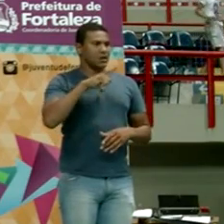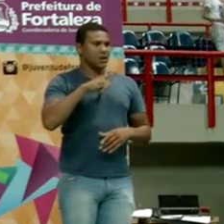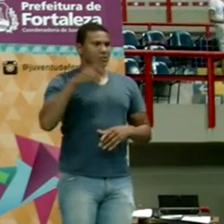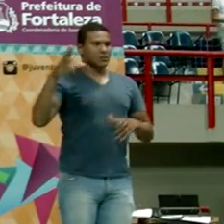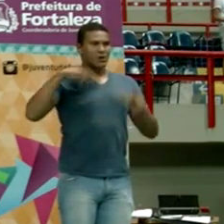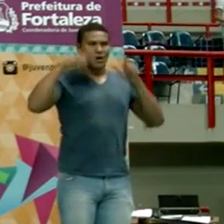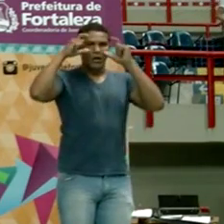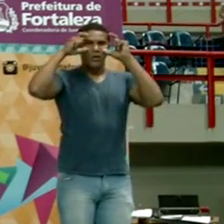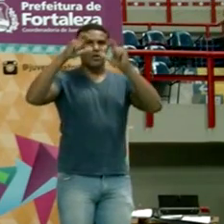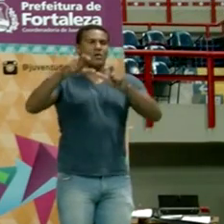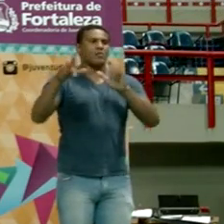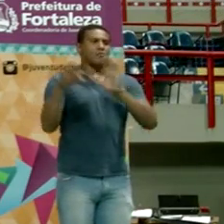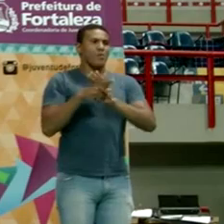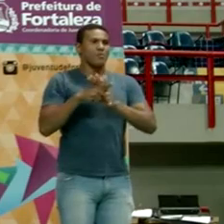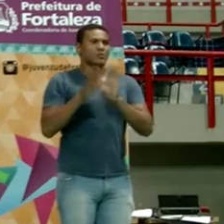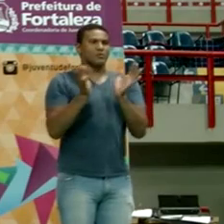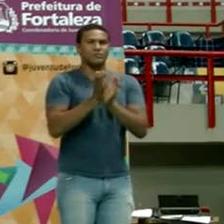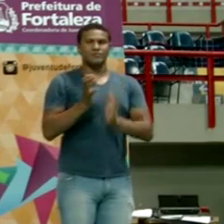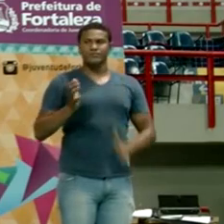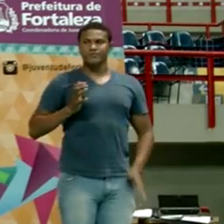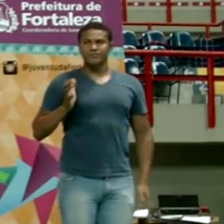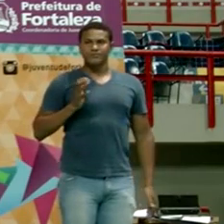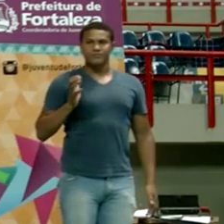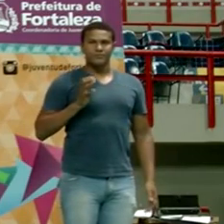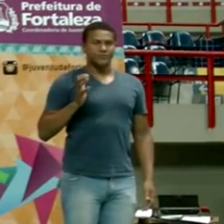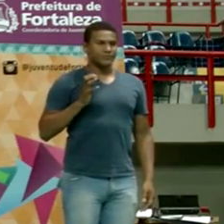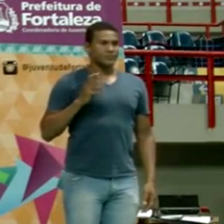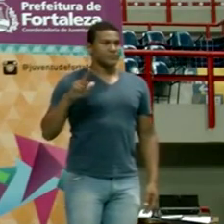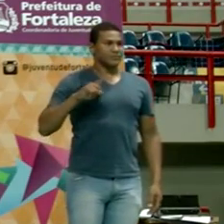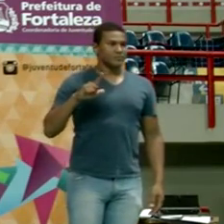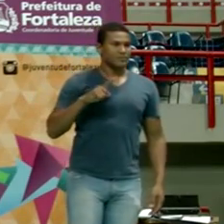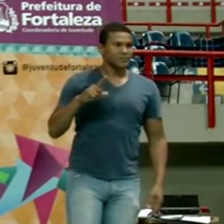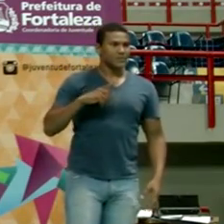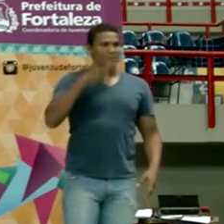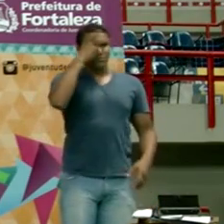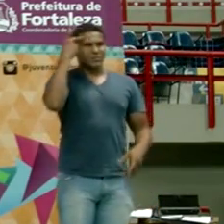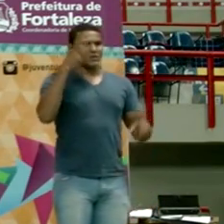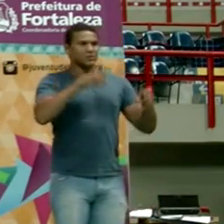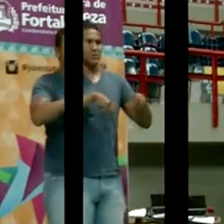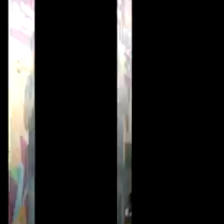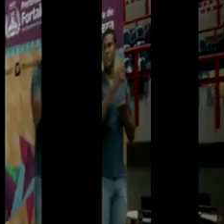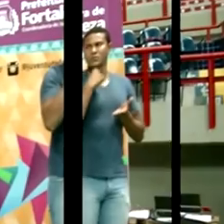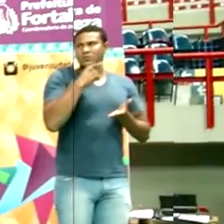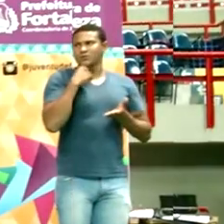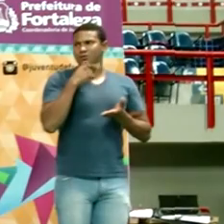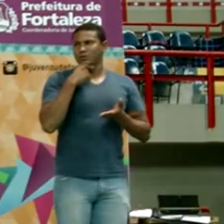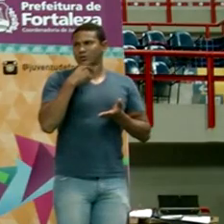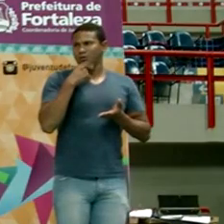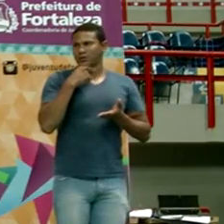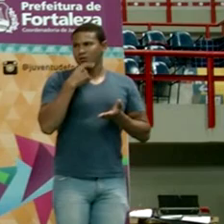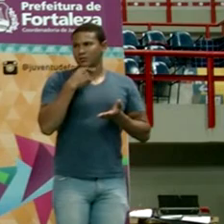elites, com os proprietários rurais, com os fazendeiros, que eram a minoria.